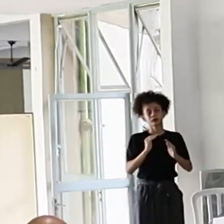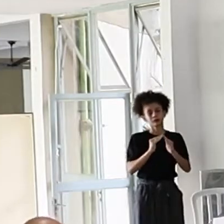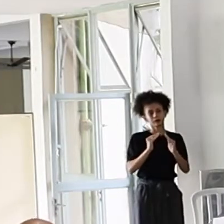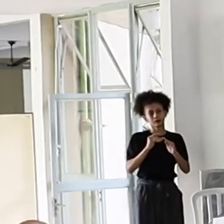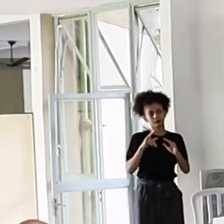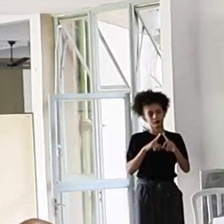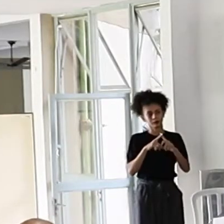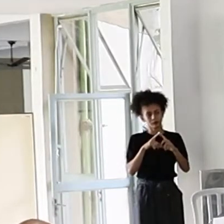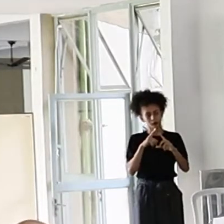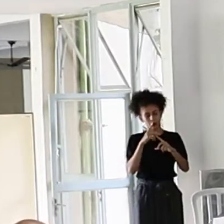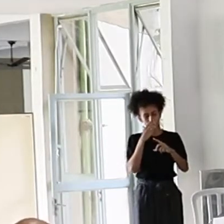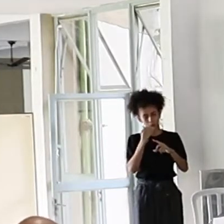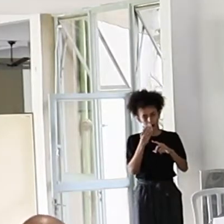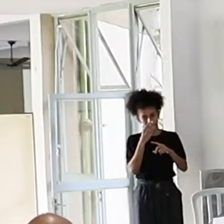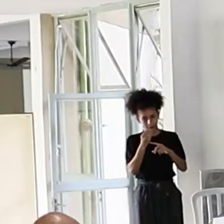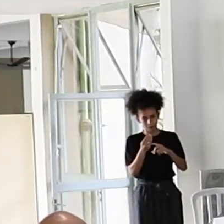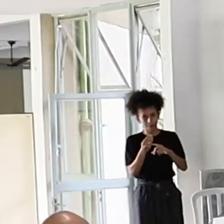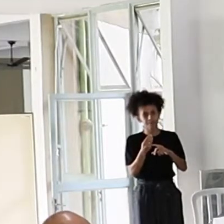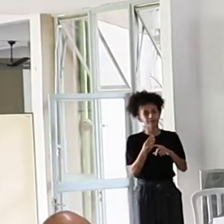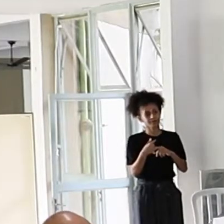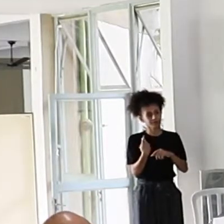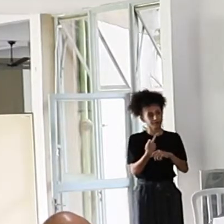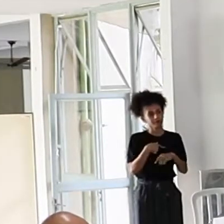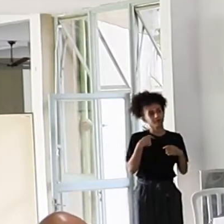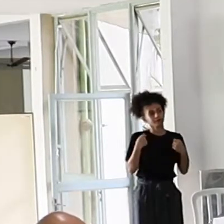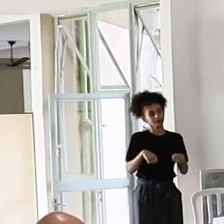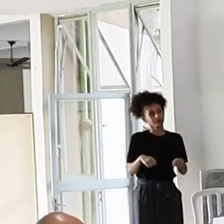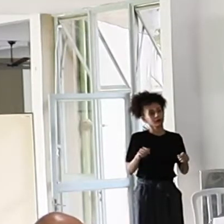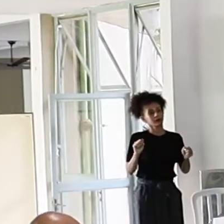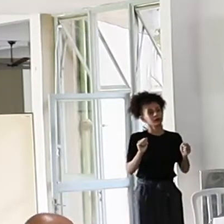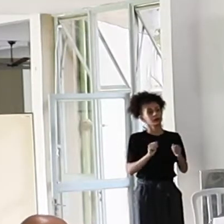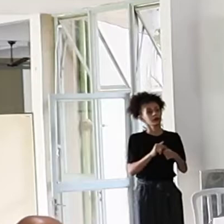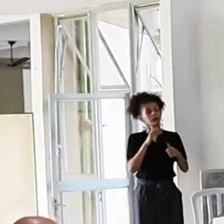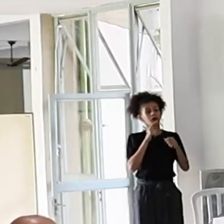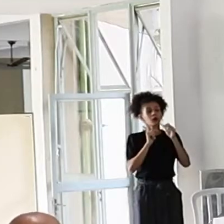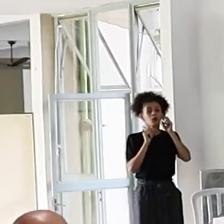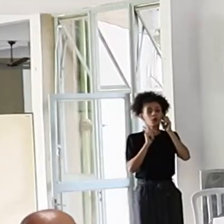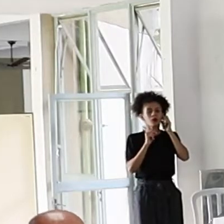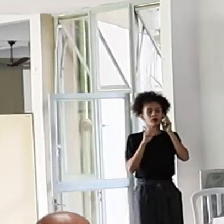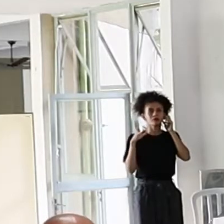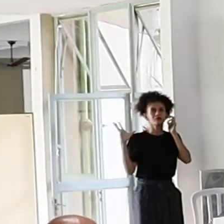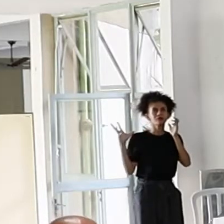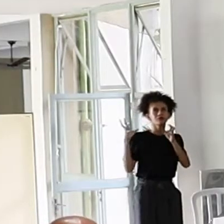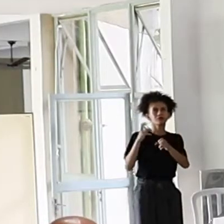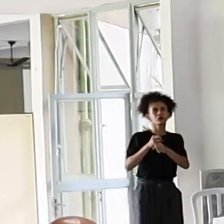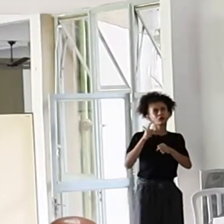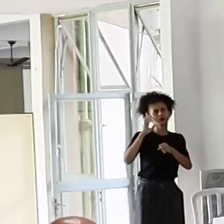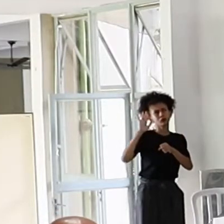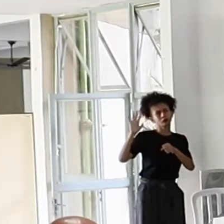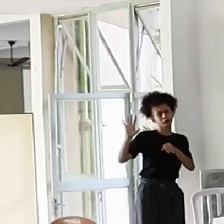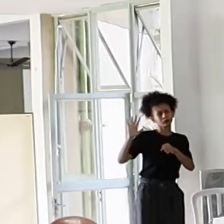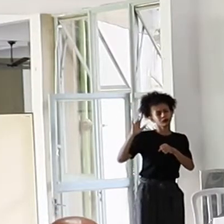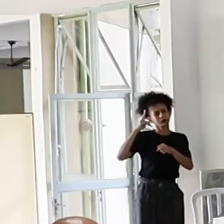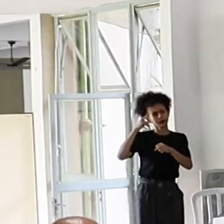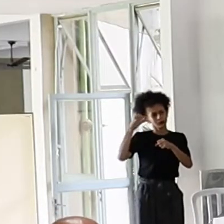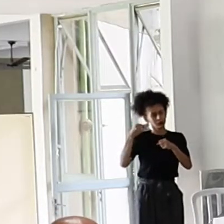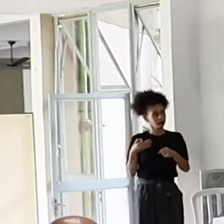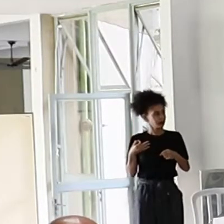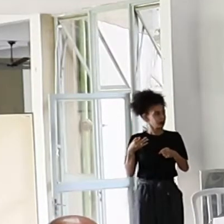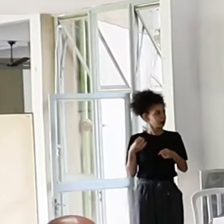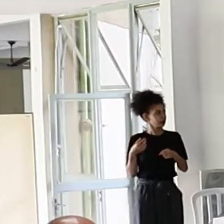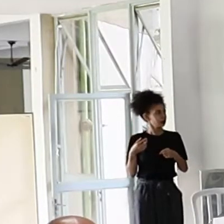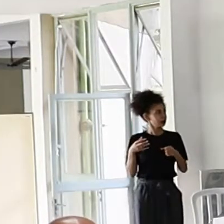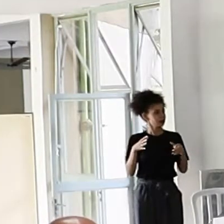morar no Guará e a gente precisa com esse projeto resgatar esse sonho A ideia é essa né